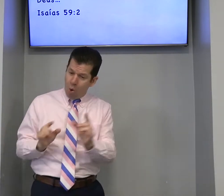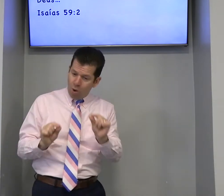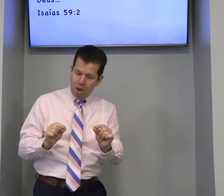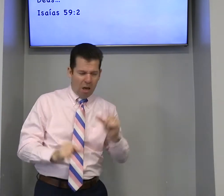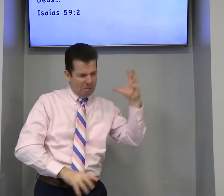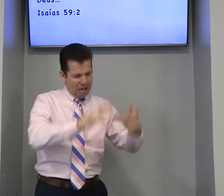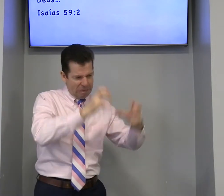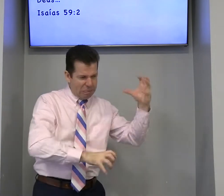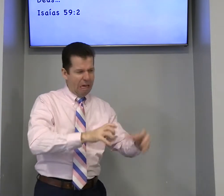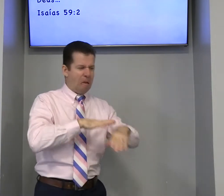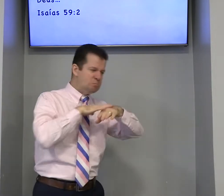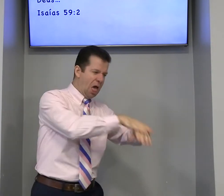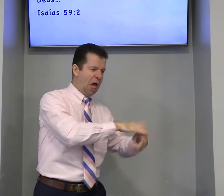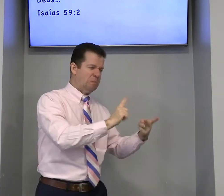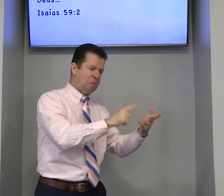respeitar e brigar.